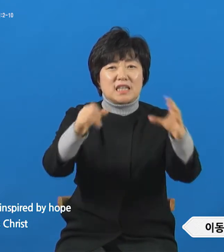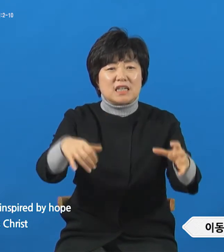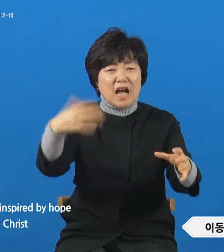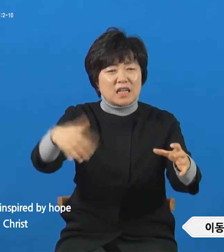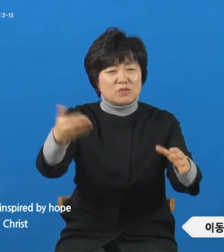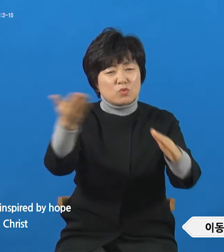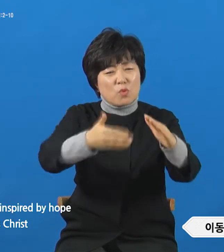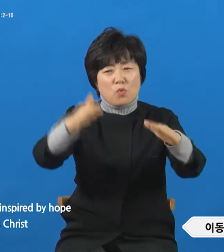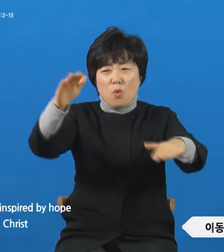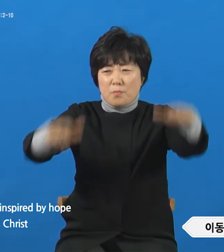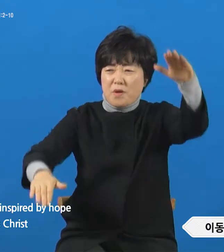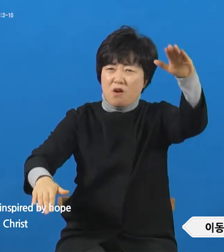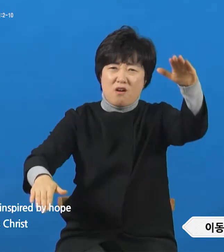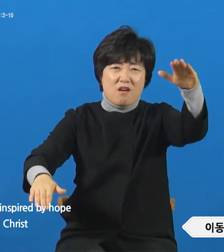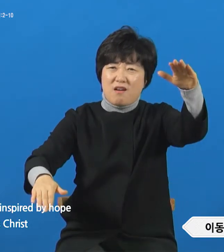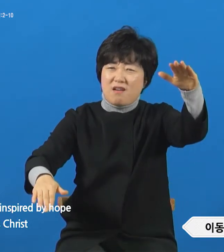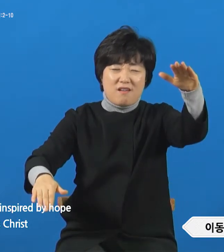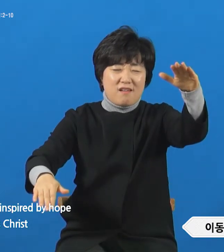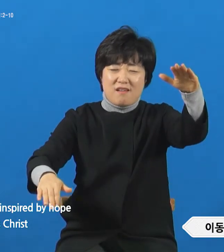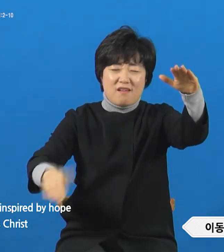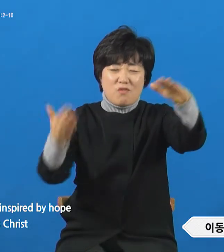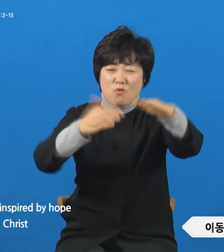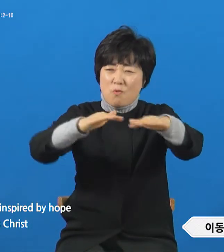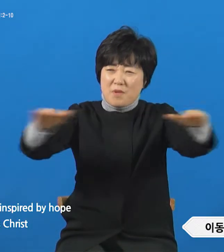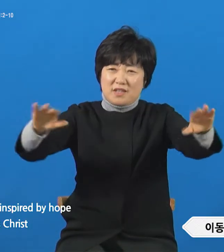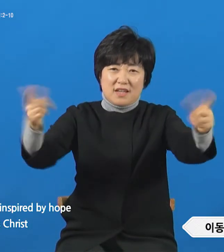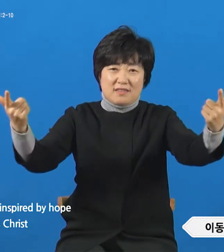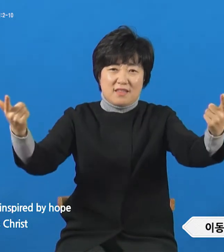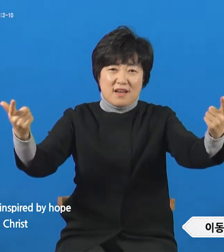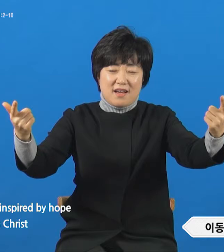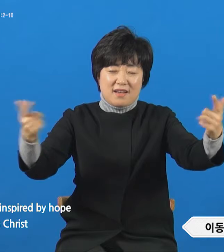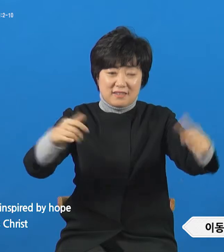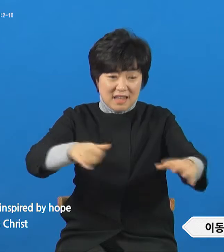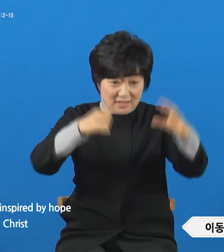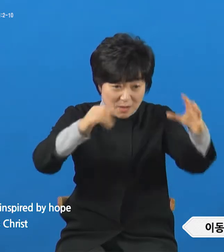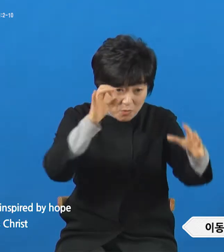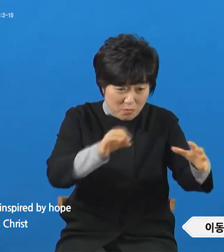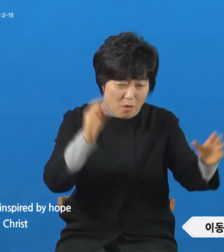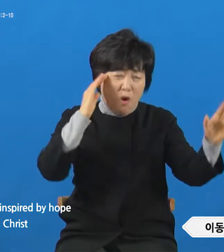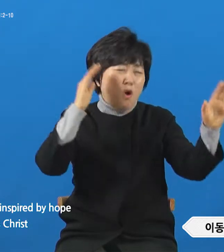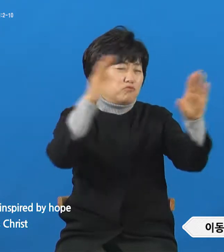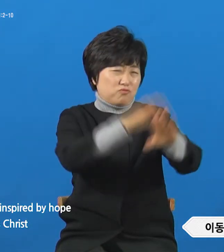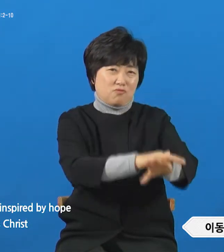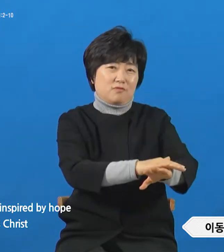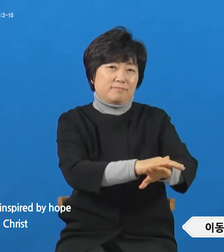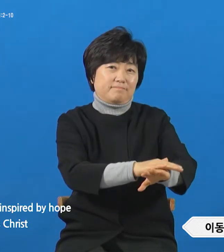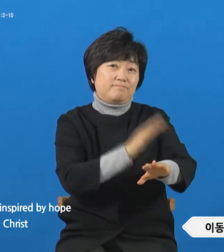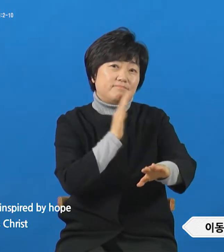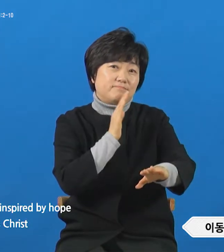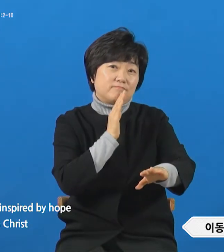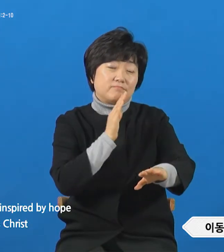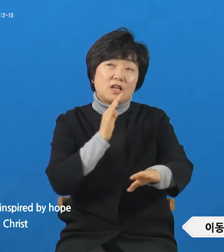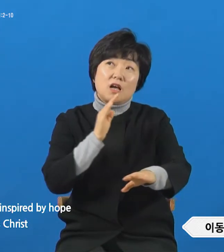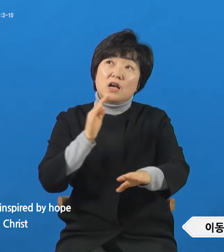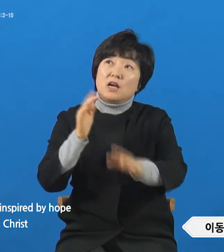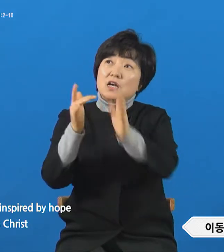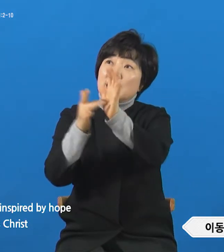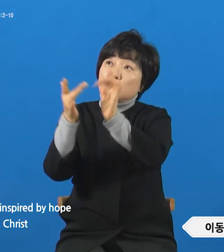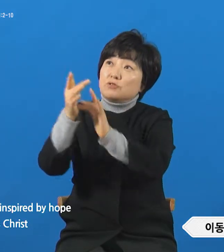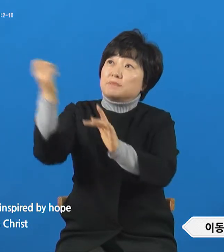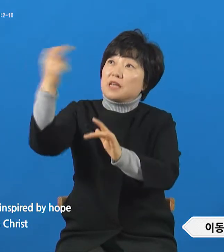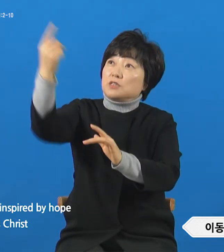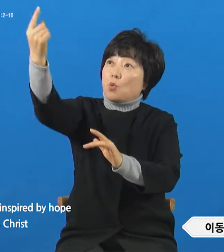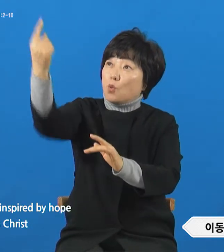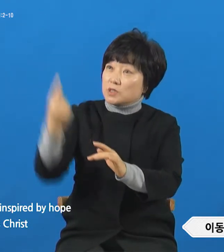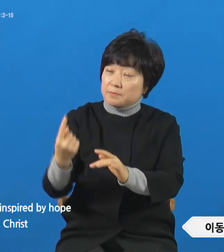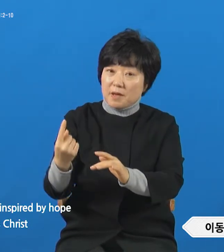세상은 아직도 불공평합니다. 세상은 아직도 어두운 것들이 많아요. 그러나 예수님 다시 오시면 그 예수님이 모든